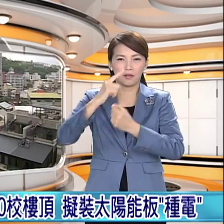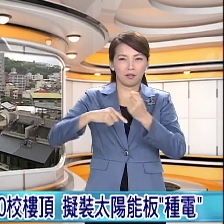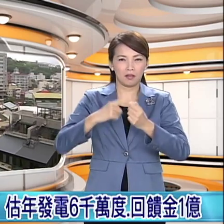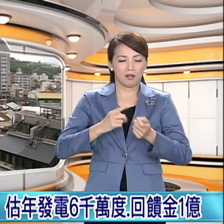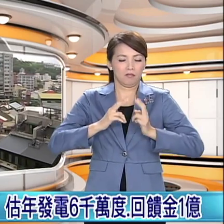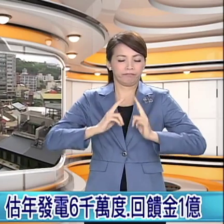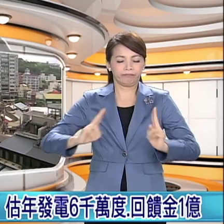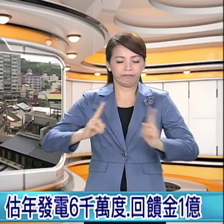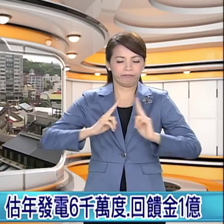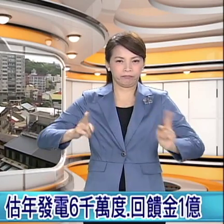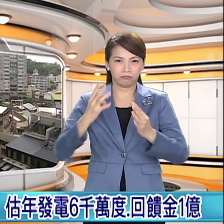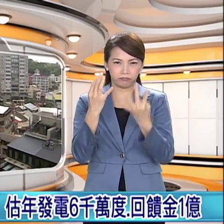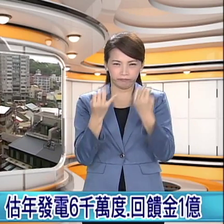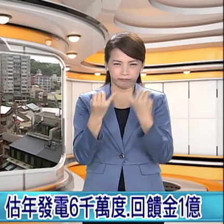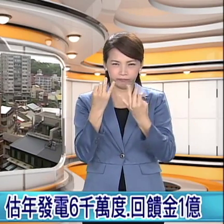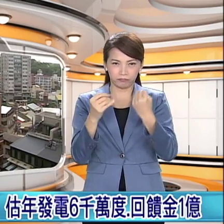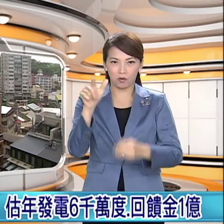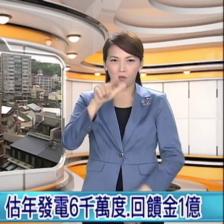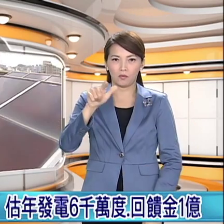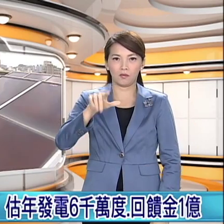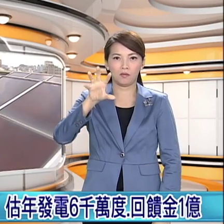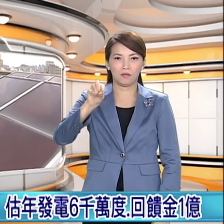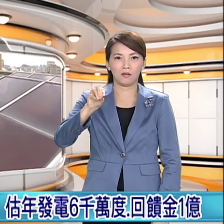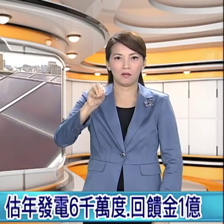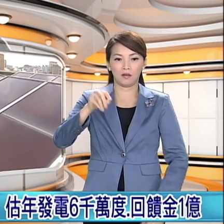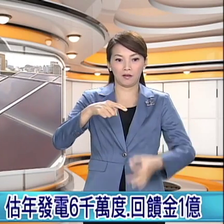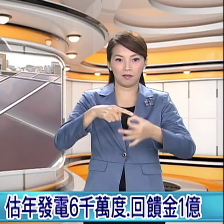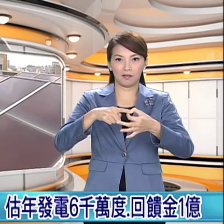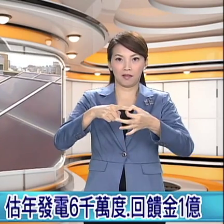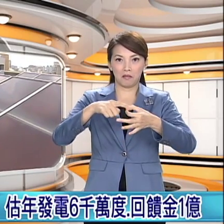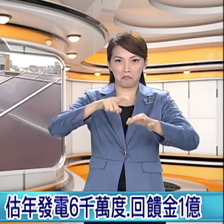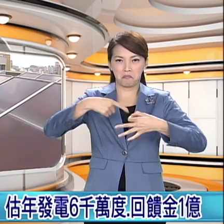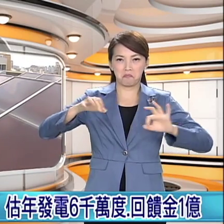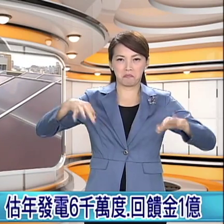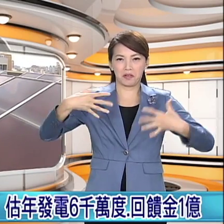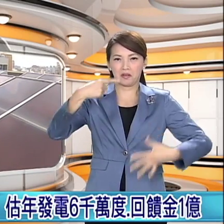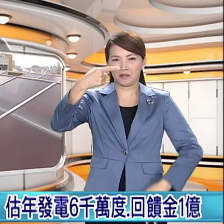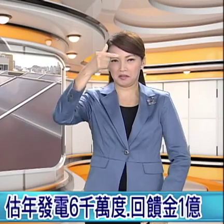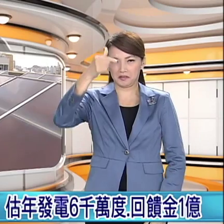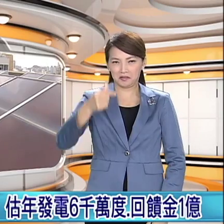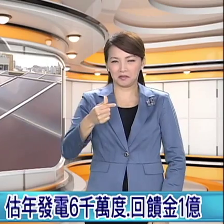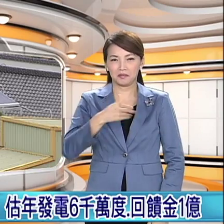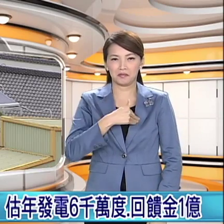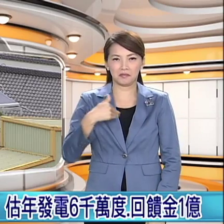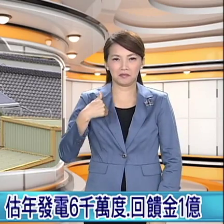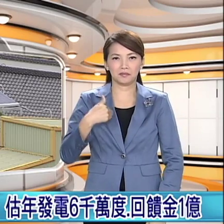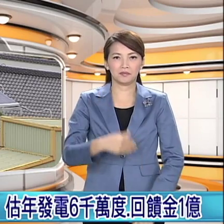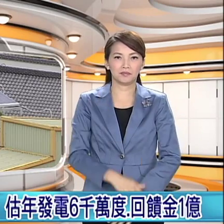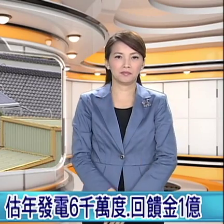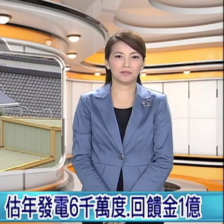之后，每年的发电量将会高达6000万度，而每年的回馈金高达